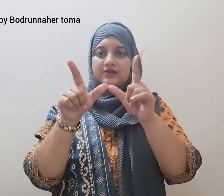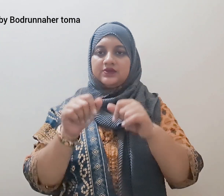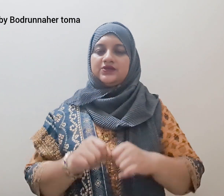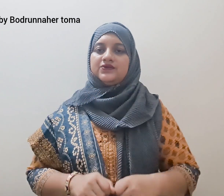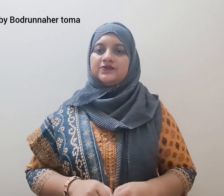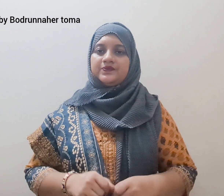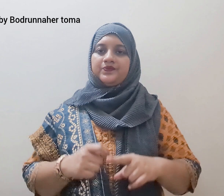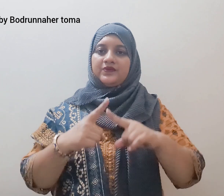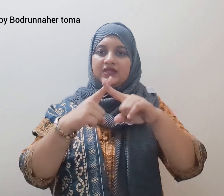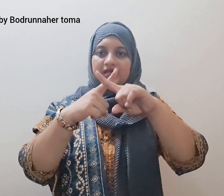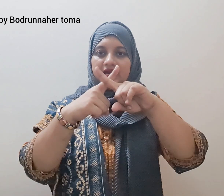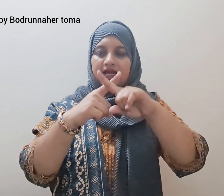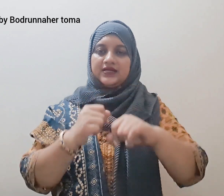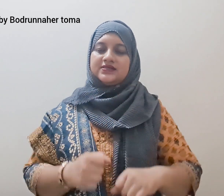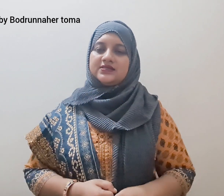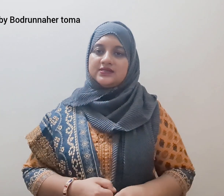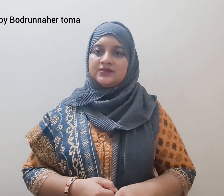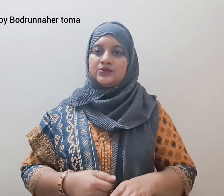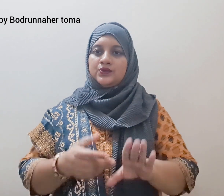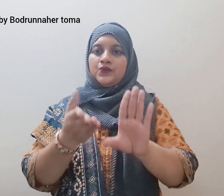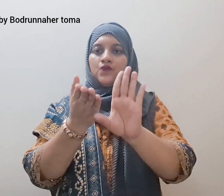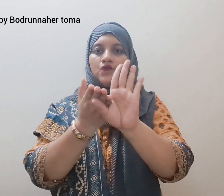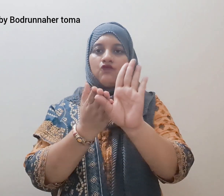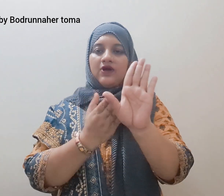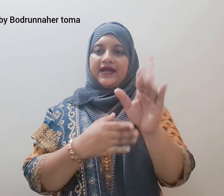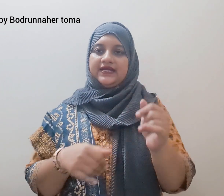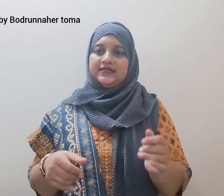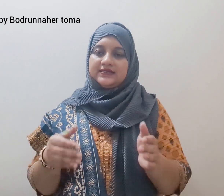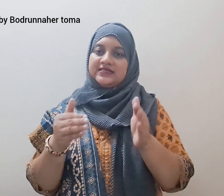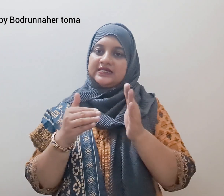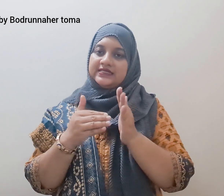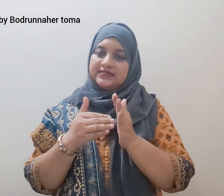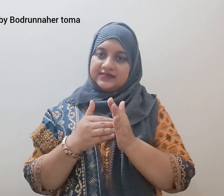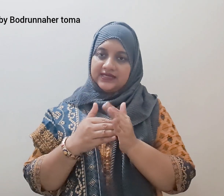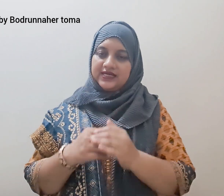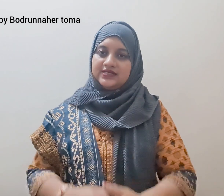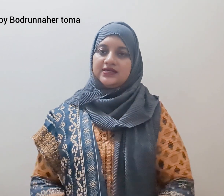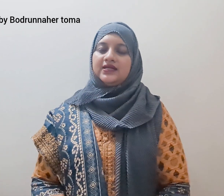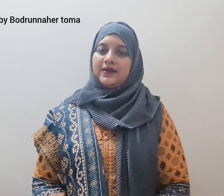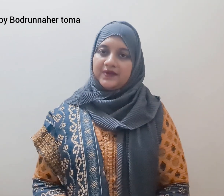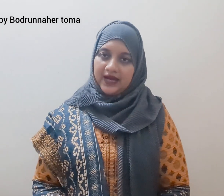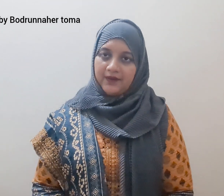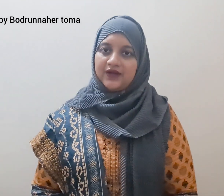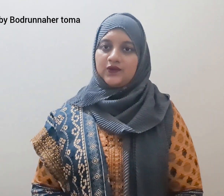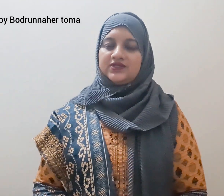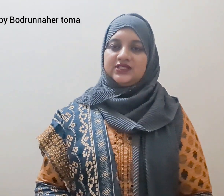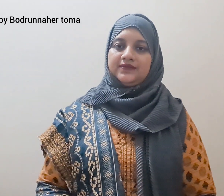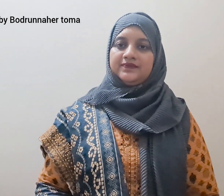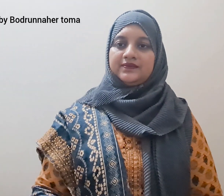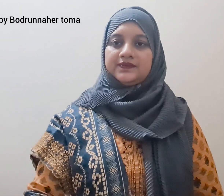ডাব্লিউ, এক্স, ওয়াই, জেড। এটা আমি আবার করছি।